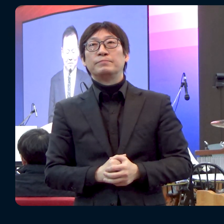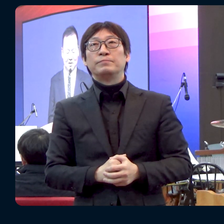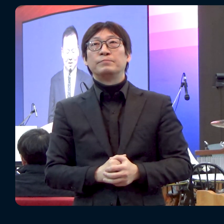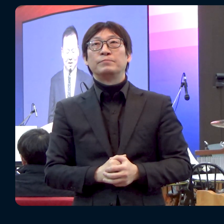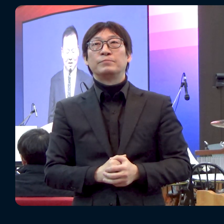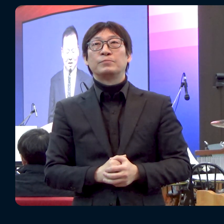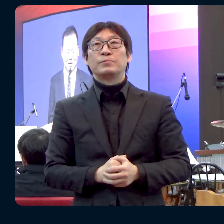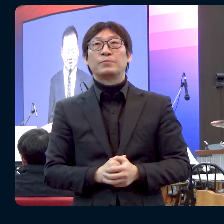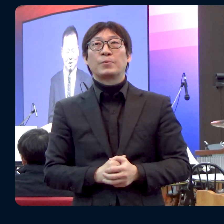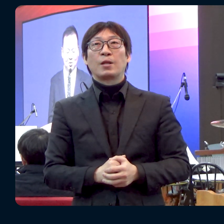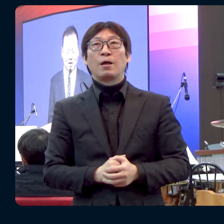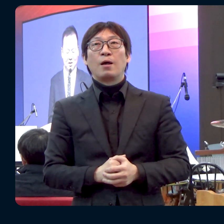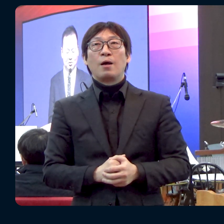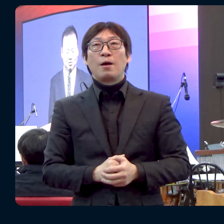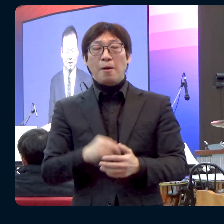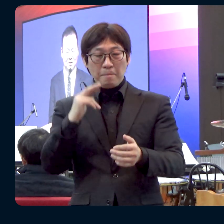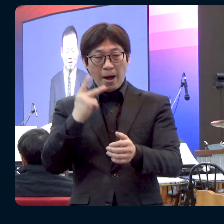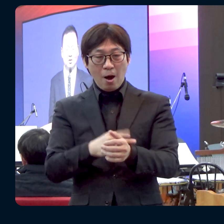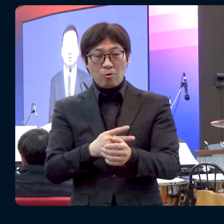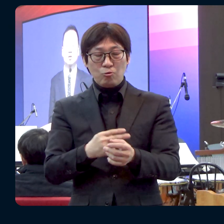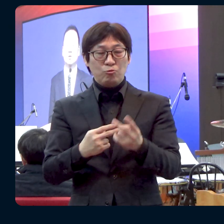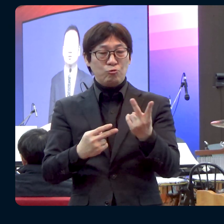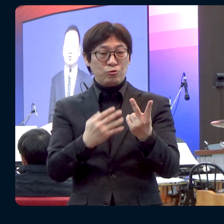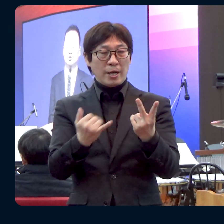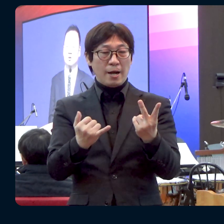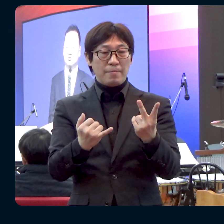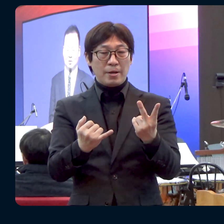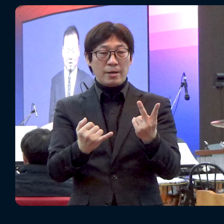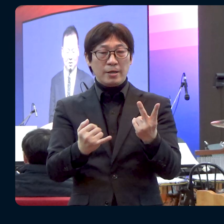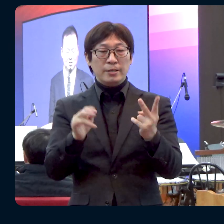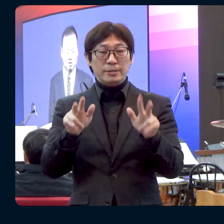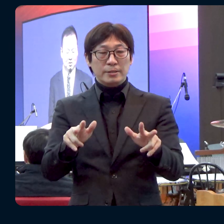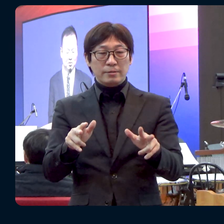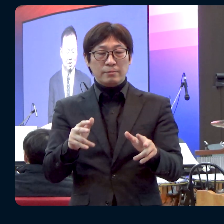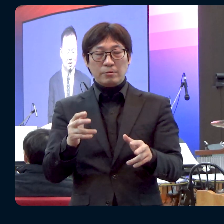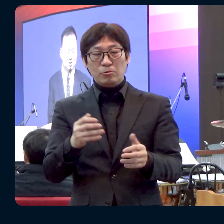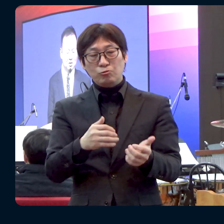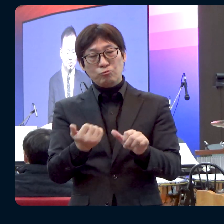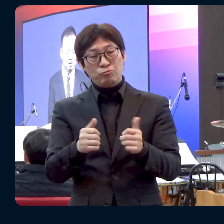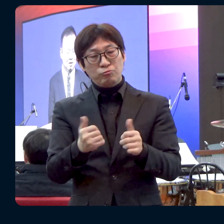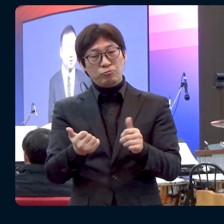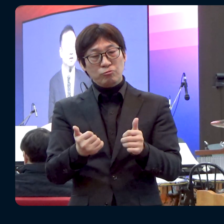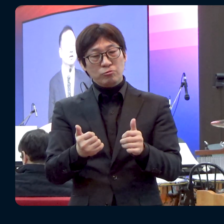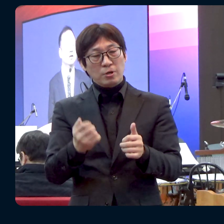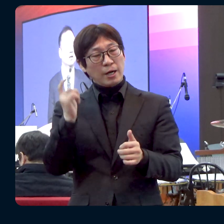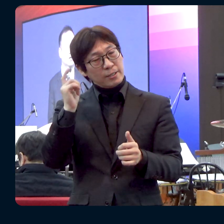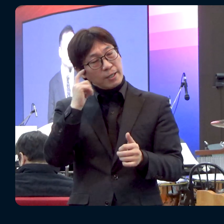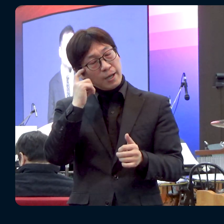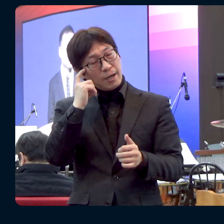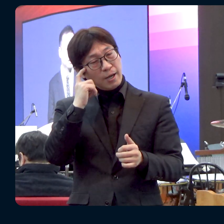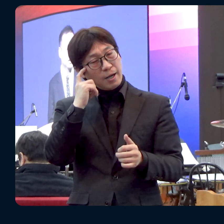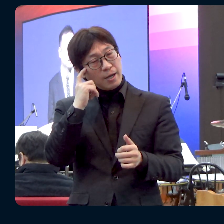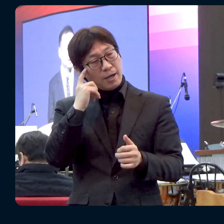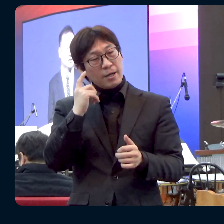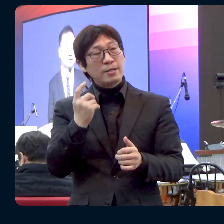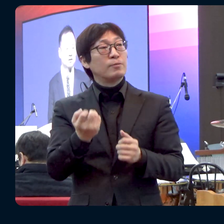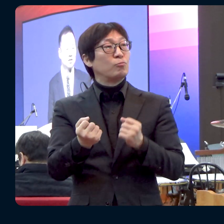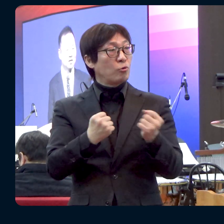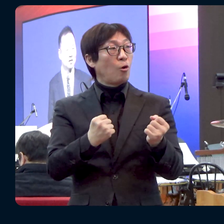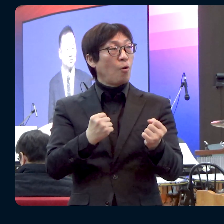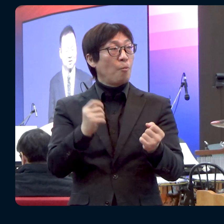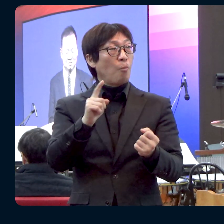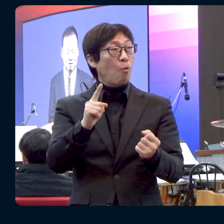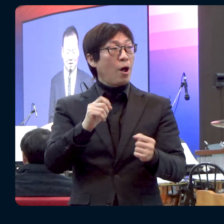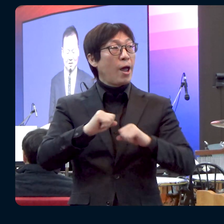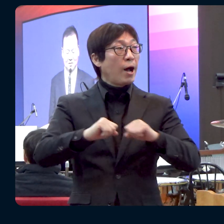캄캄한 밤에 그들에 의해 매를 맞고 갇힌 두 사람이, 어쩌면 죽음이 눈앞에 어른거릴 수도 있는 그 두 사람이 하나님을